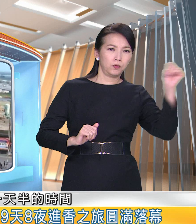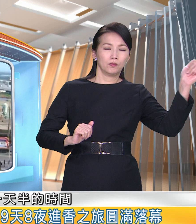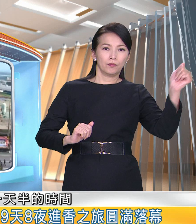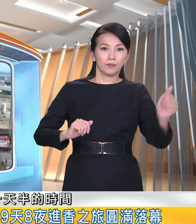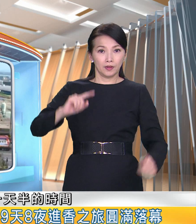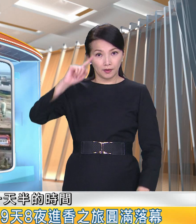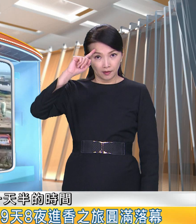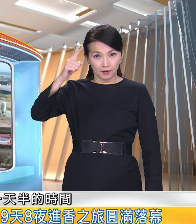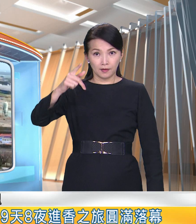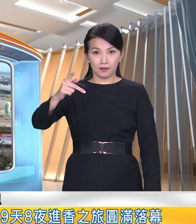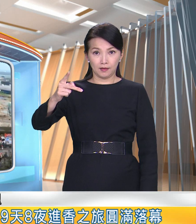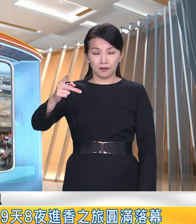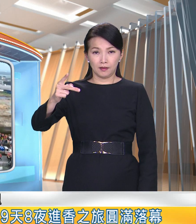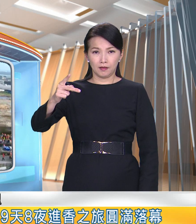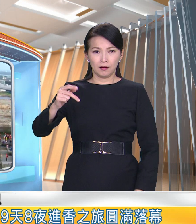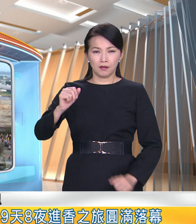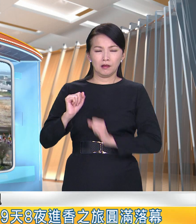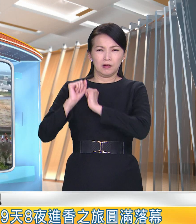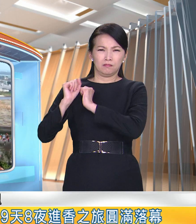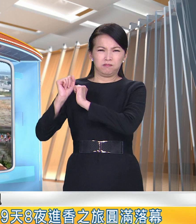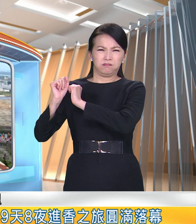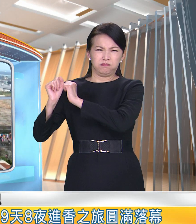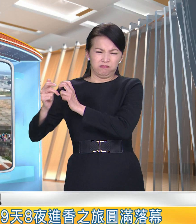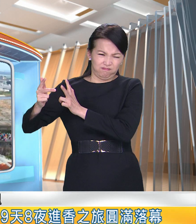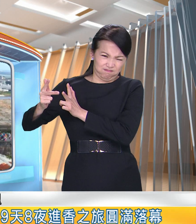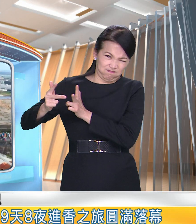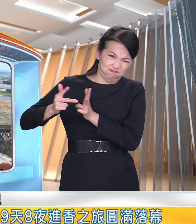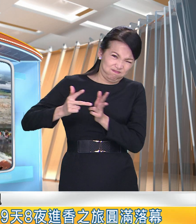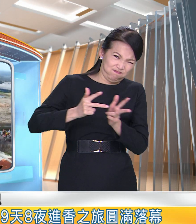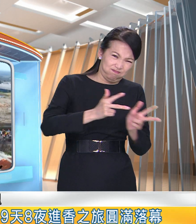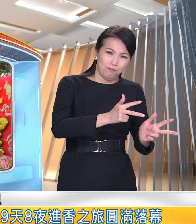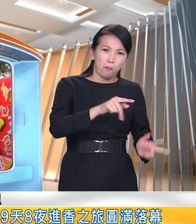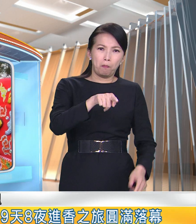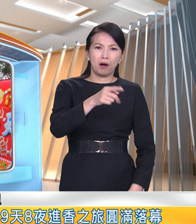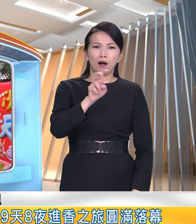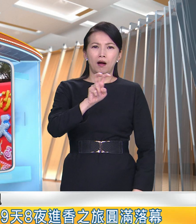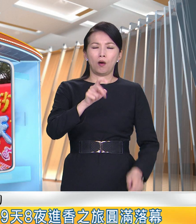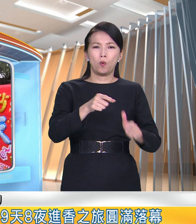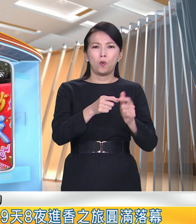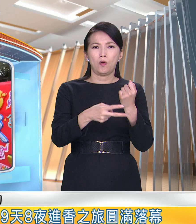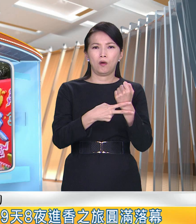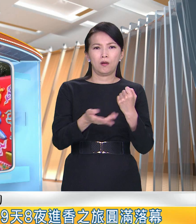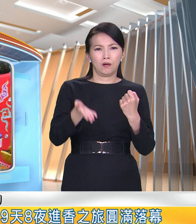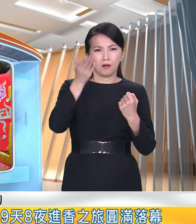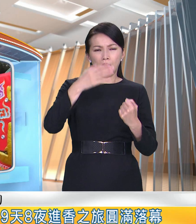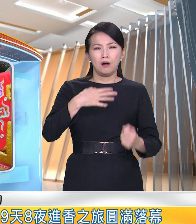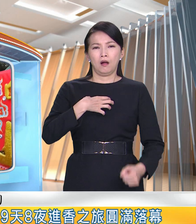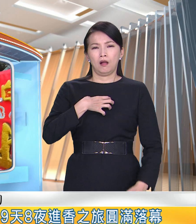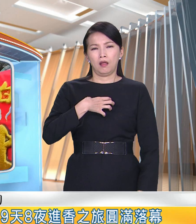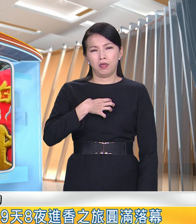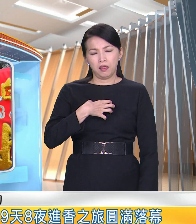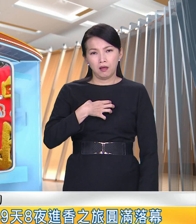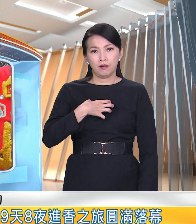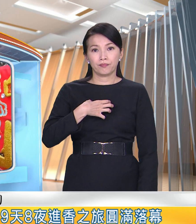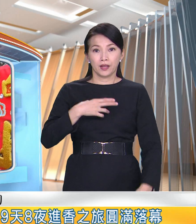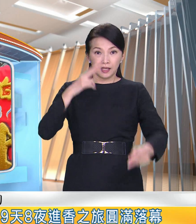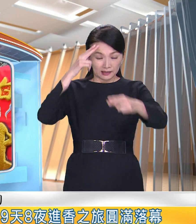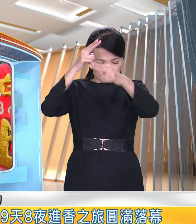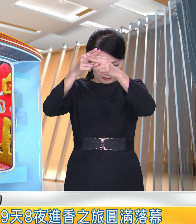走了超过120公里，相当考验信众的脚力。而